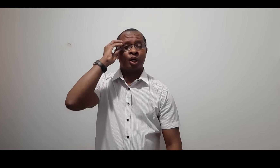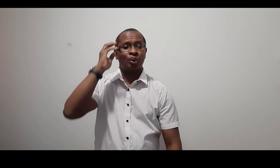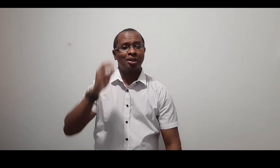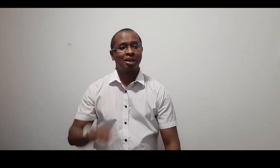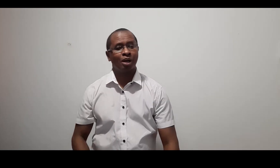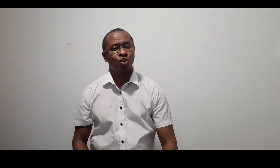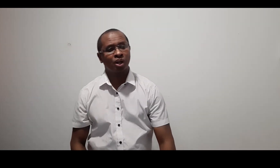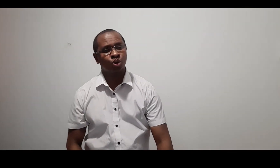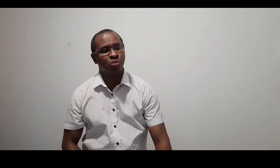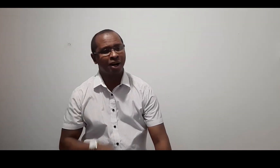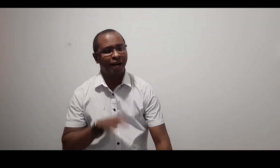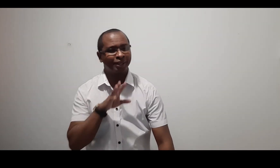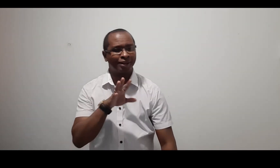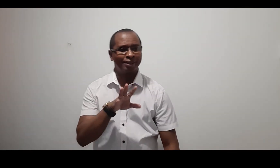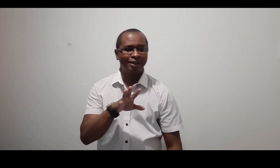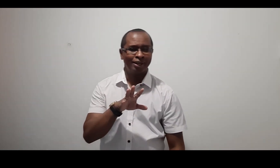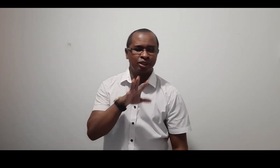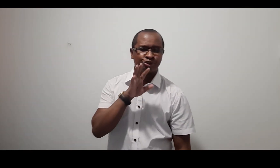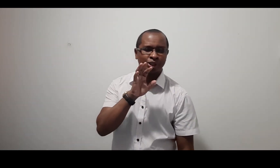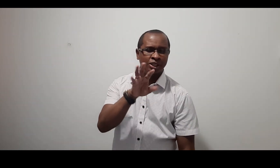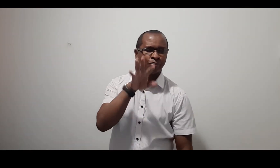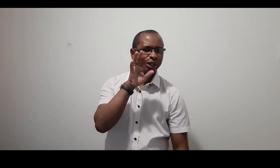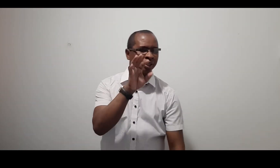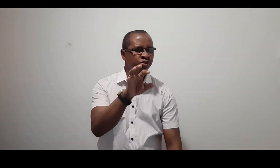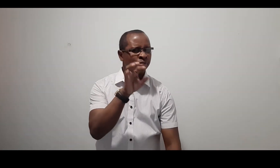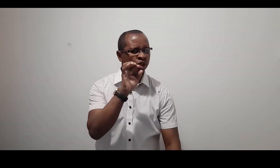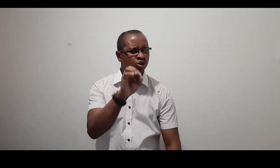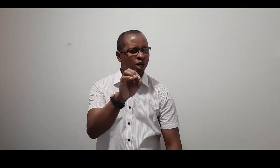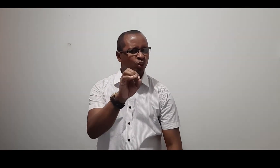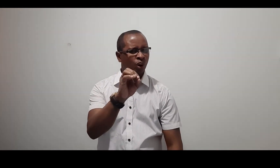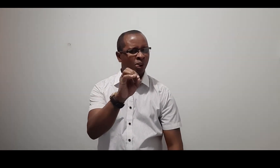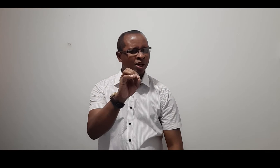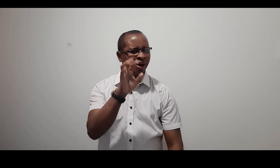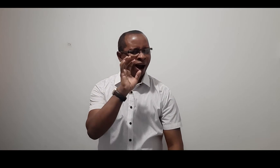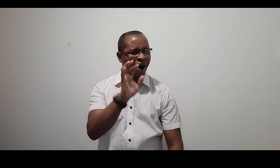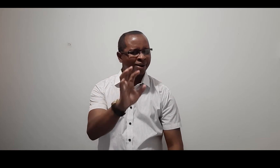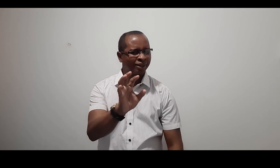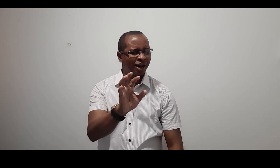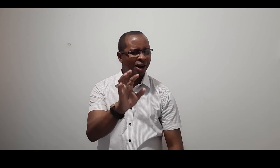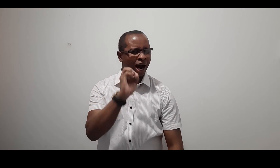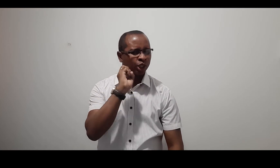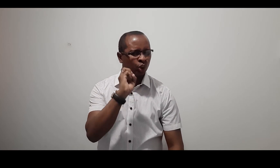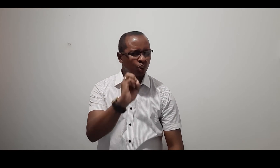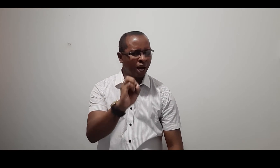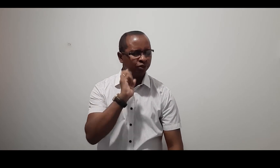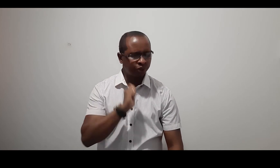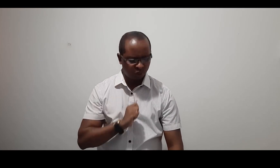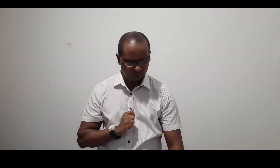eo indrindra ny mahatonga ny tompo angataka ny fo satria mbola hitany fa misy fo maloto anaka atolory ahy ny fonao iny